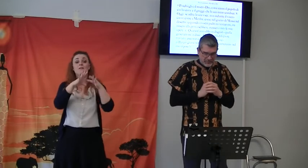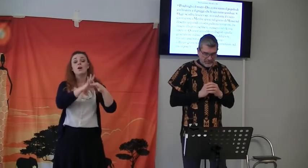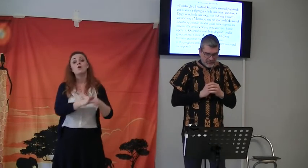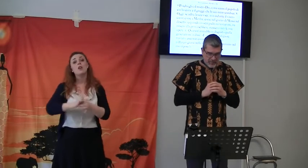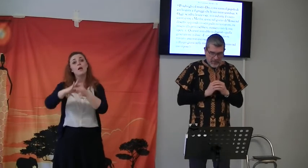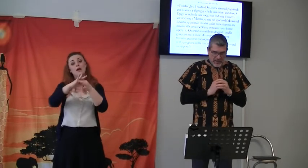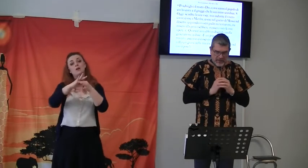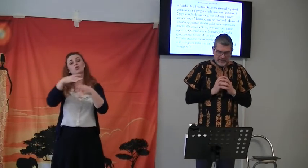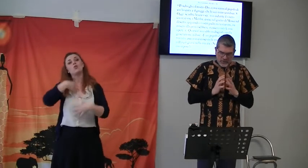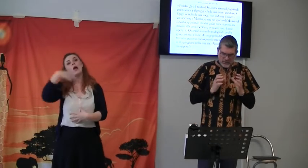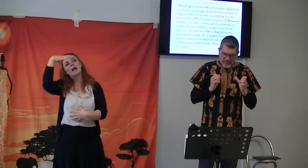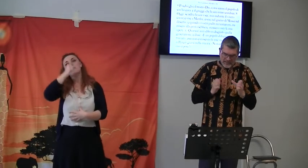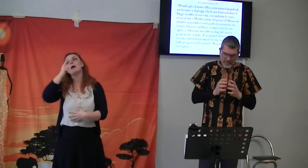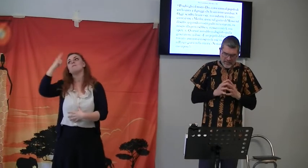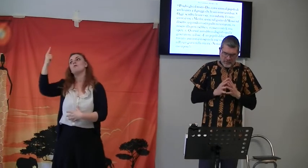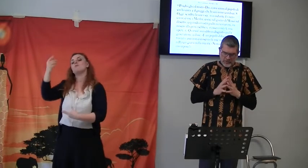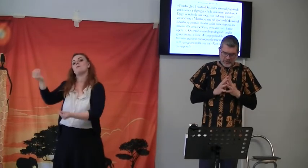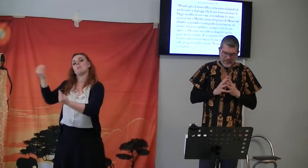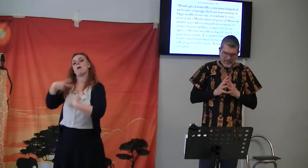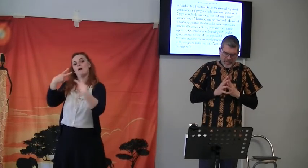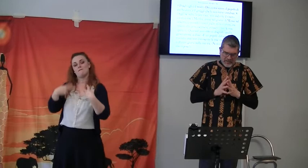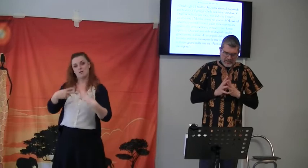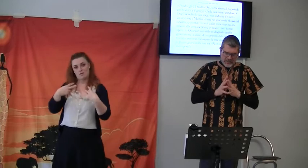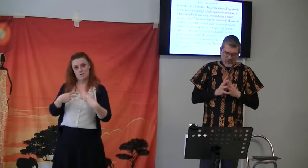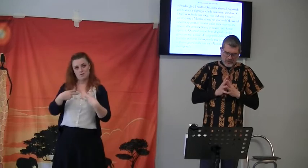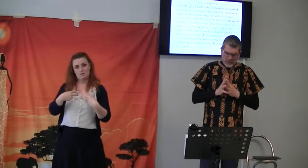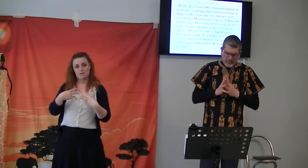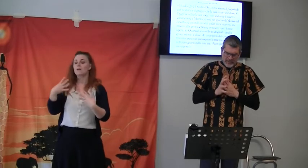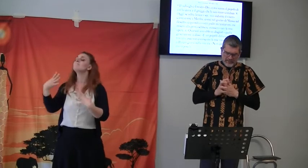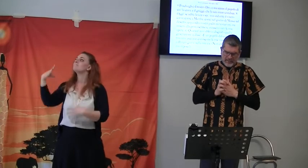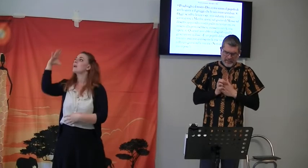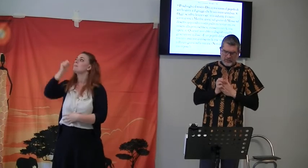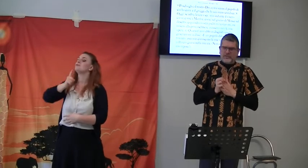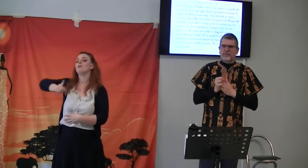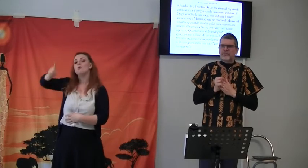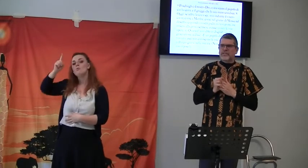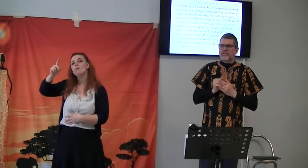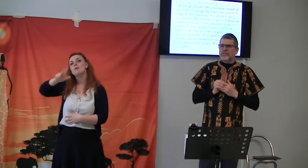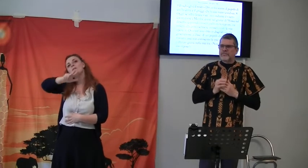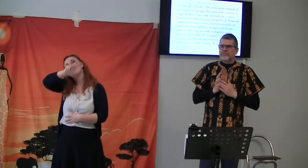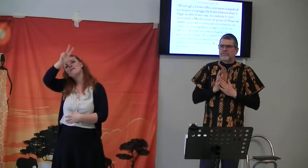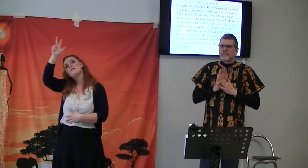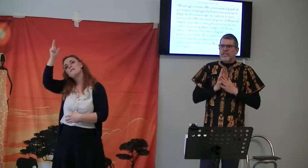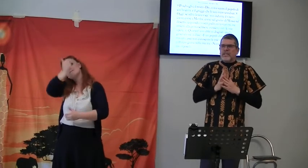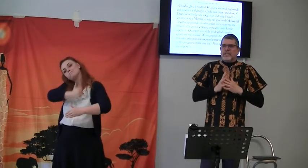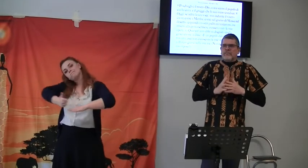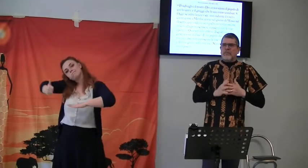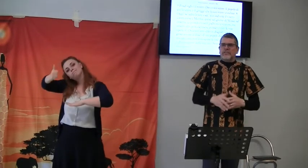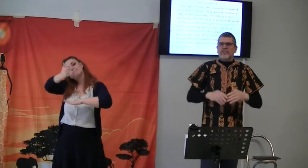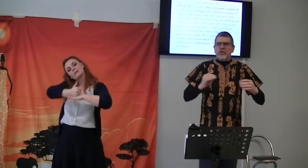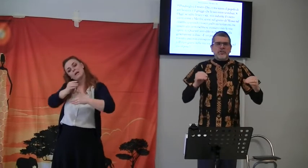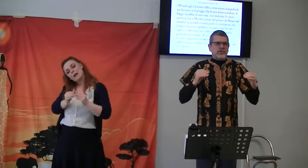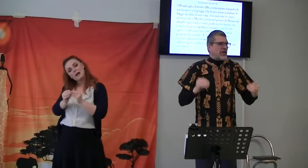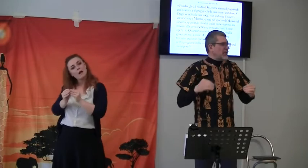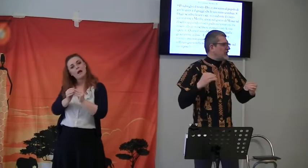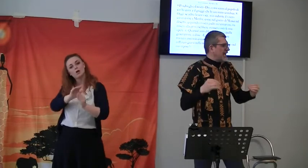dato. Che Dio è un grande re sopra tutti gli dèi, che è un Dio onnipotente, creatore di tutte le cose.